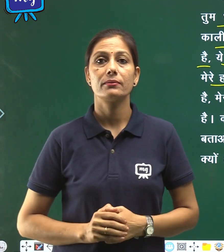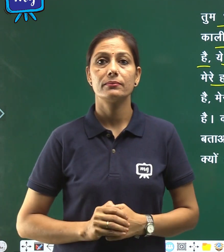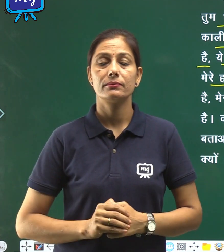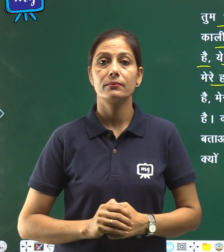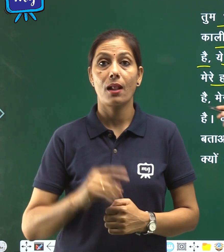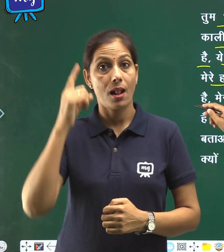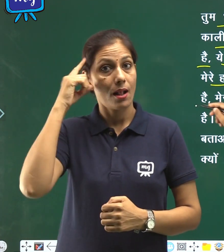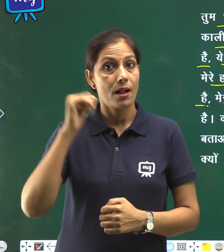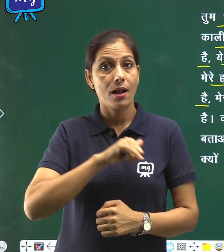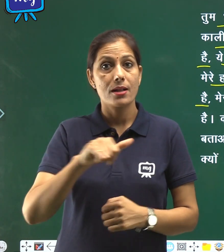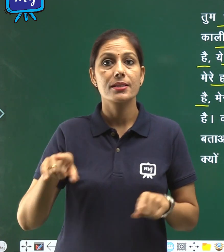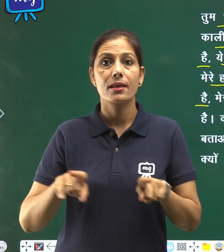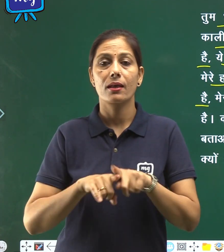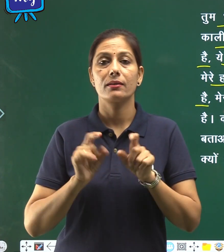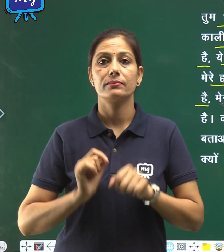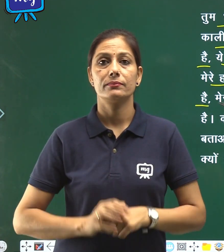काली है,